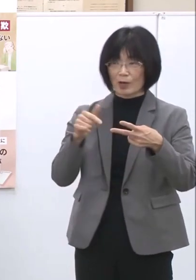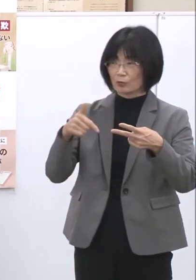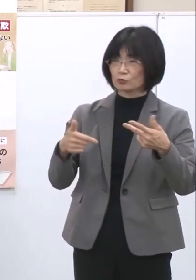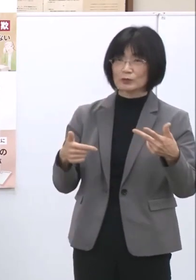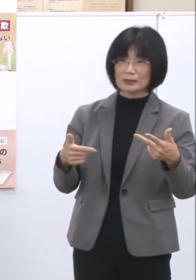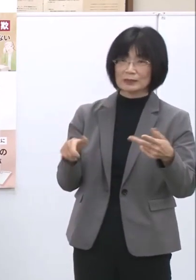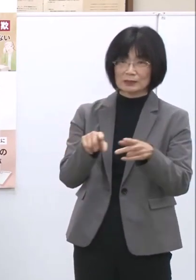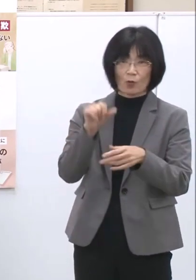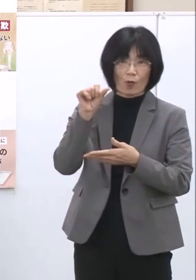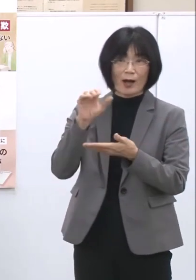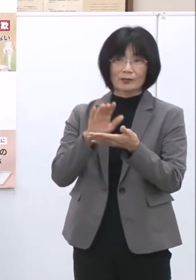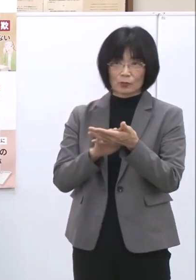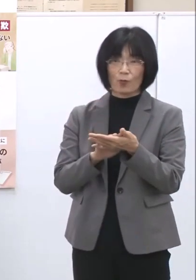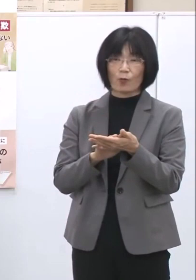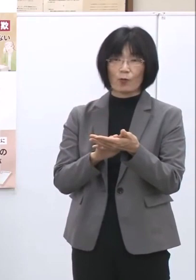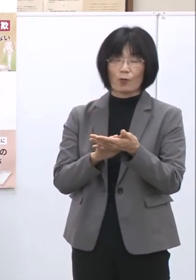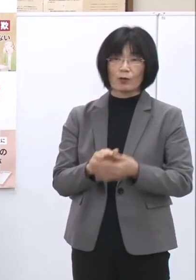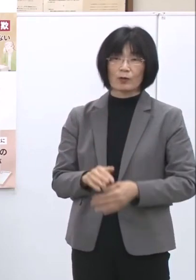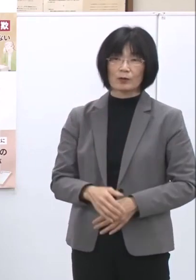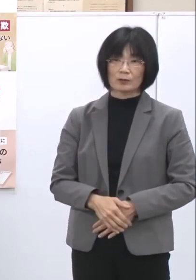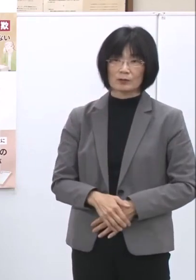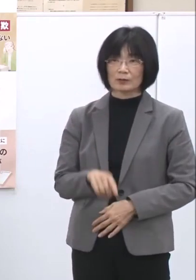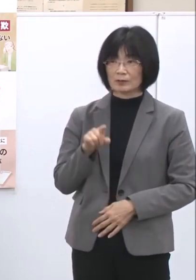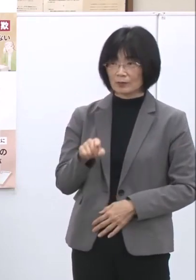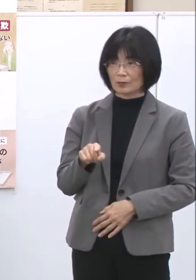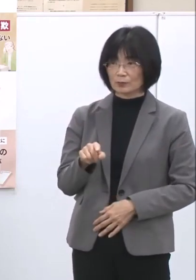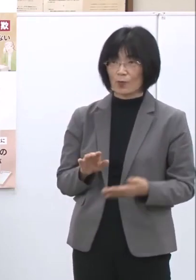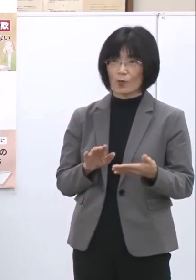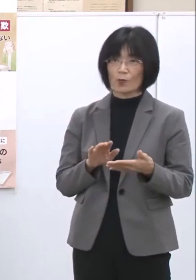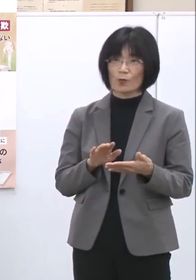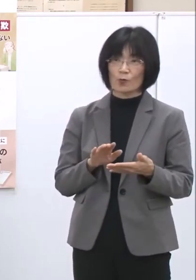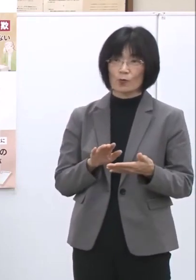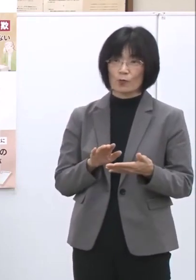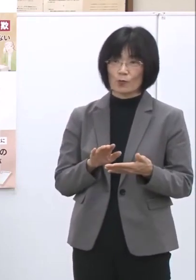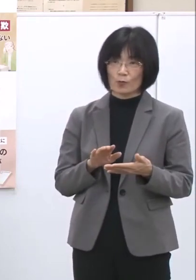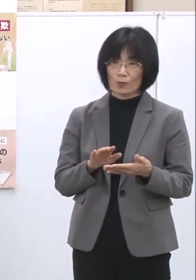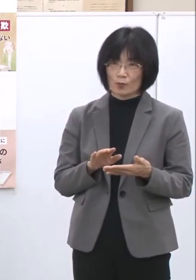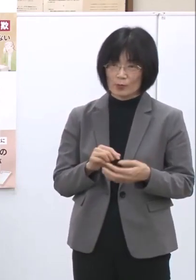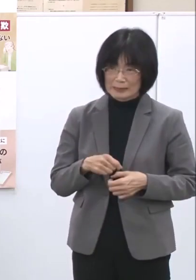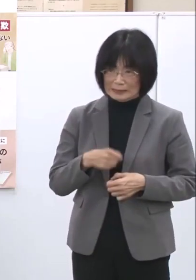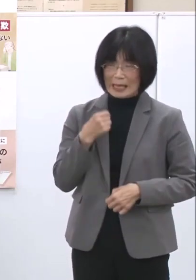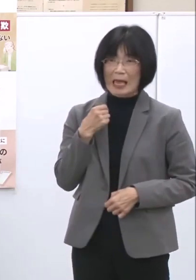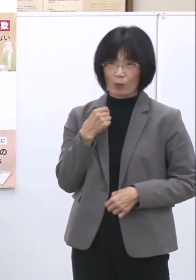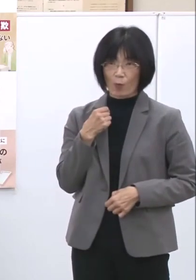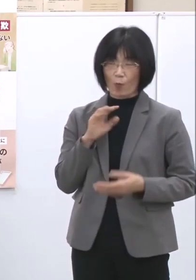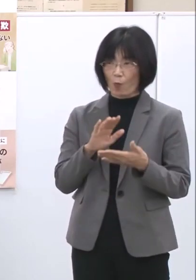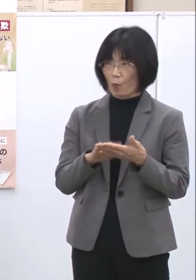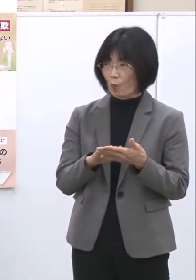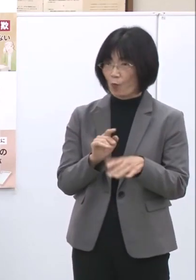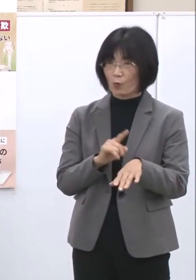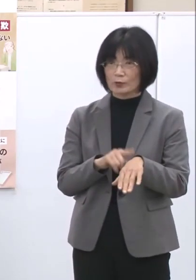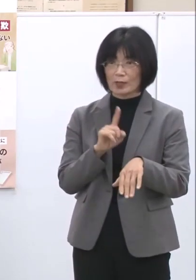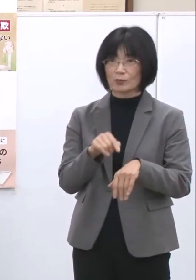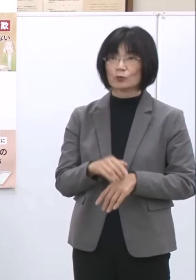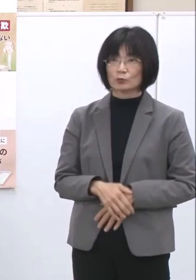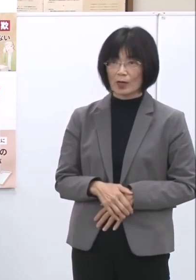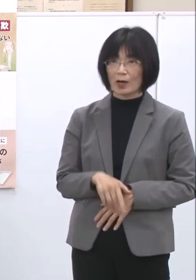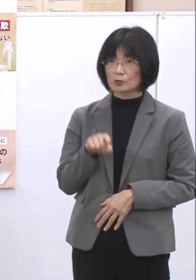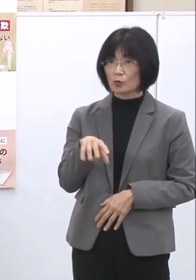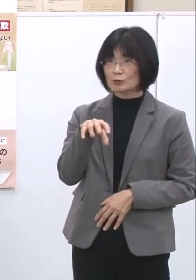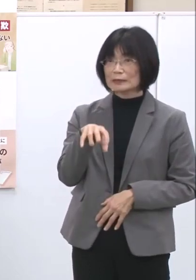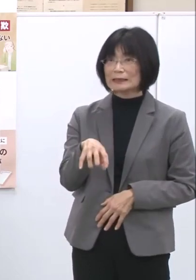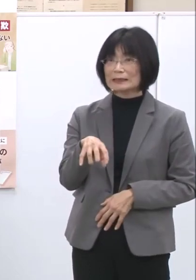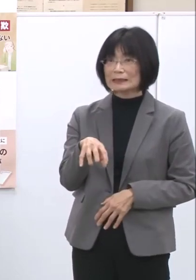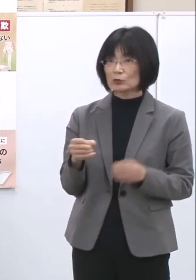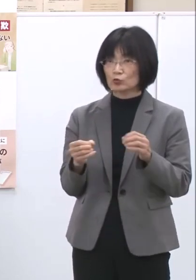案とこれの整合性というか、取り入れるっていうふうにやるのか、そのどういうふうな位置づけだというふうに捉えていら